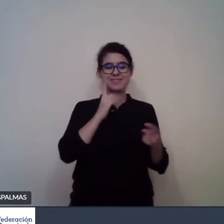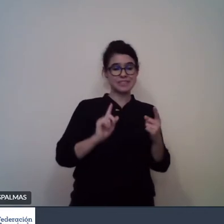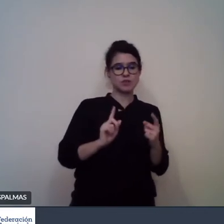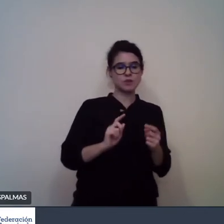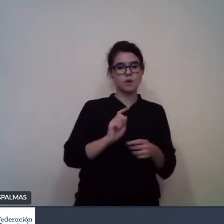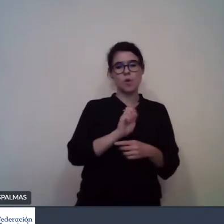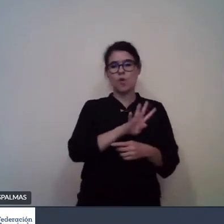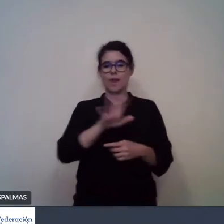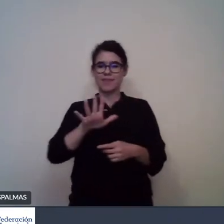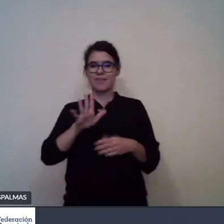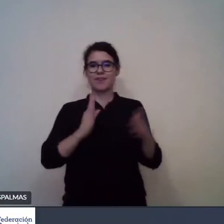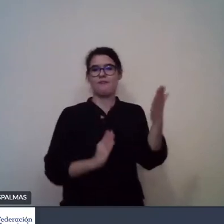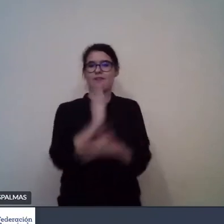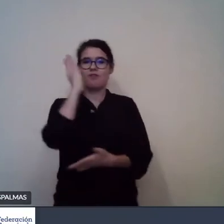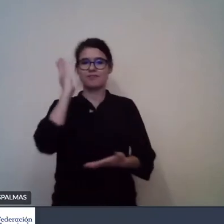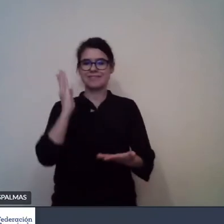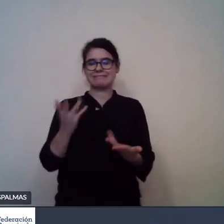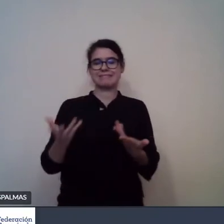tirador.